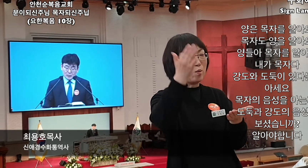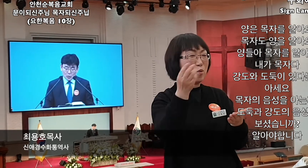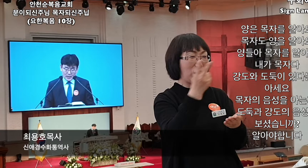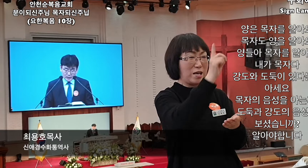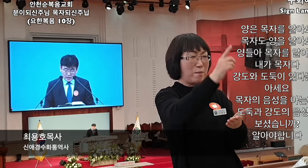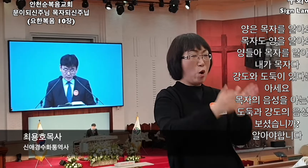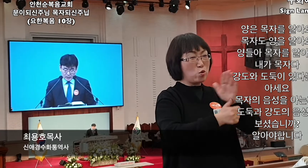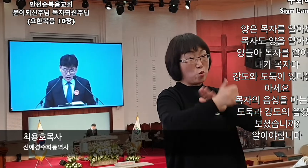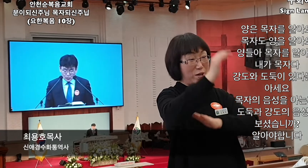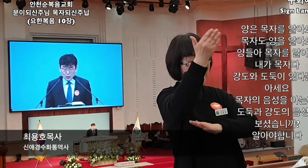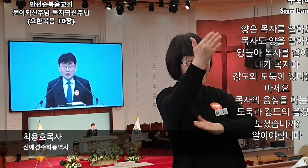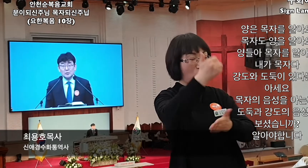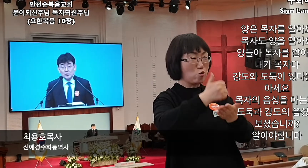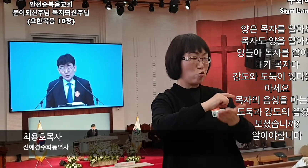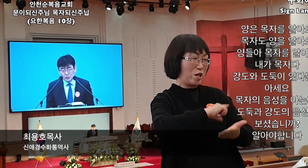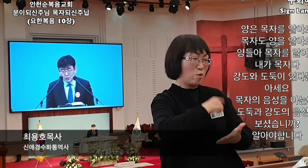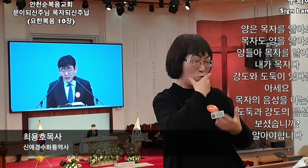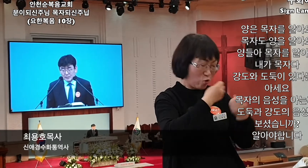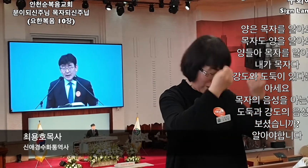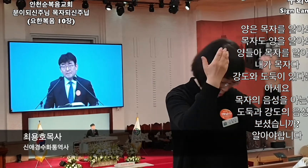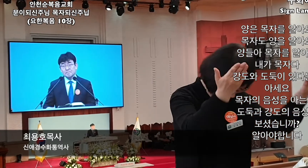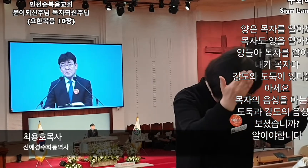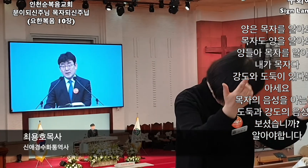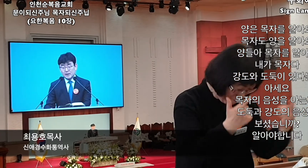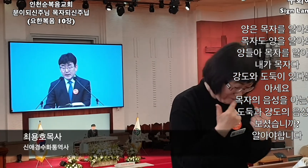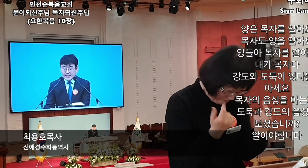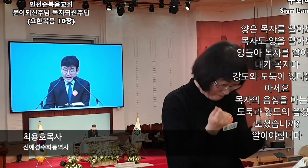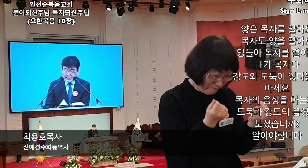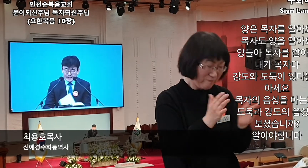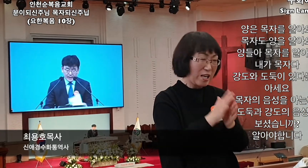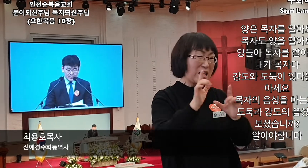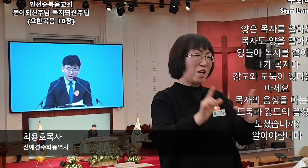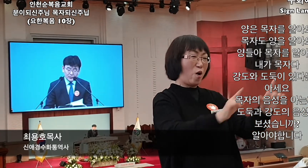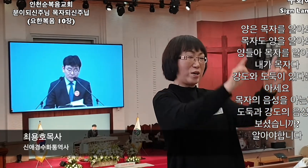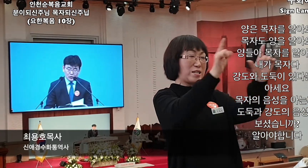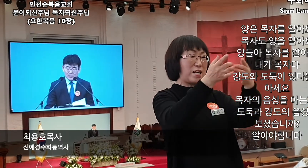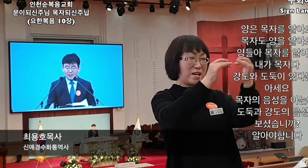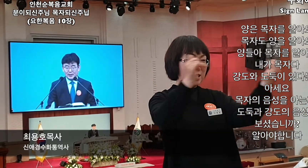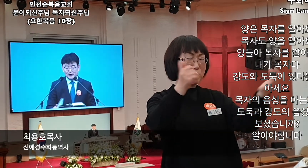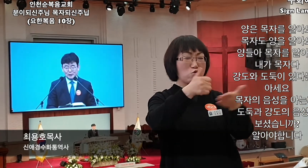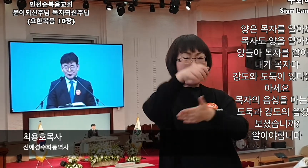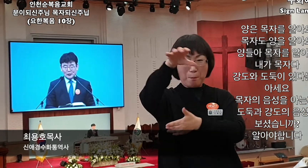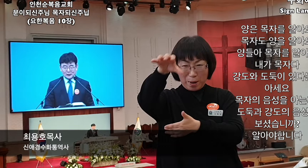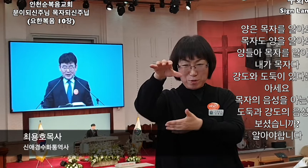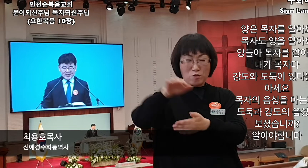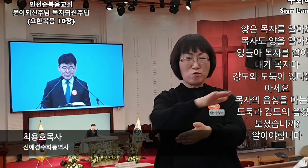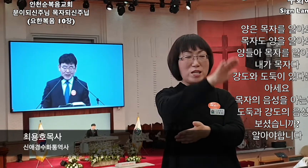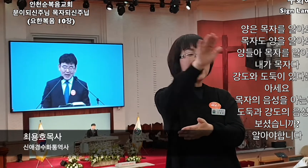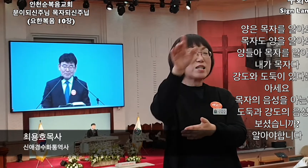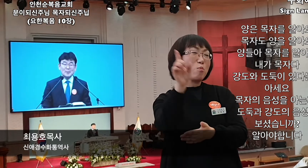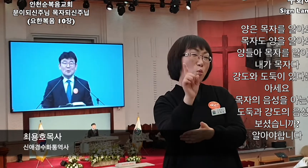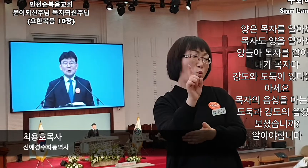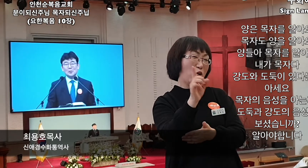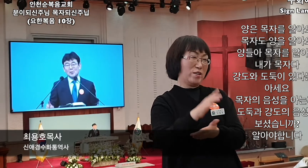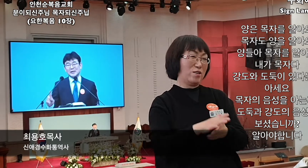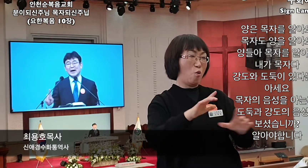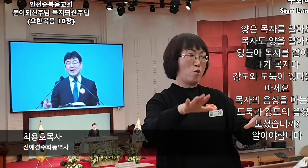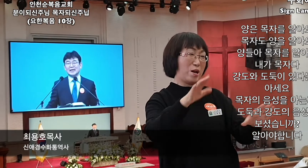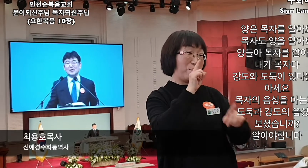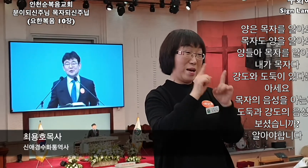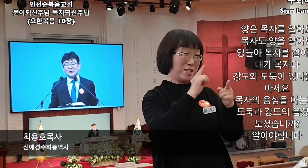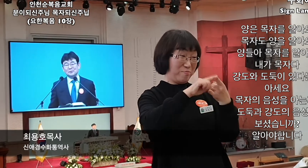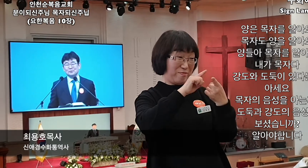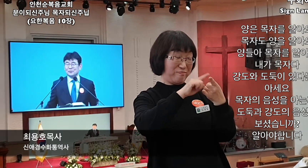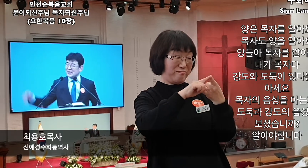다시 한번 소망이 되시기를 주의 이름으로 축원합니다. 이렇게 살아가는 사람, 이런 주님 앞에서요 우리는 어떻게 삽니까? 오늘 본문이 한